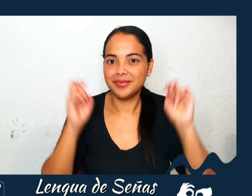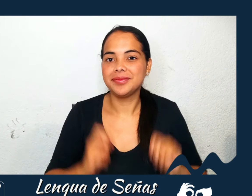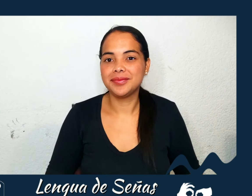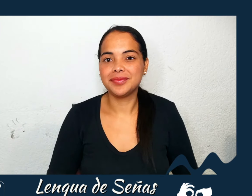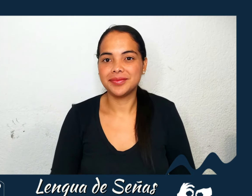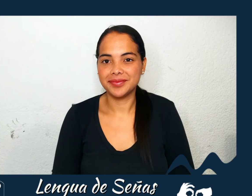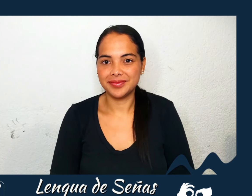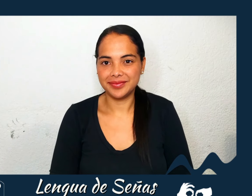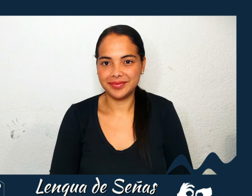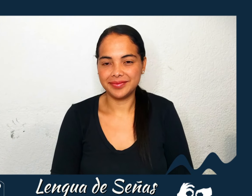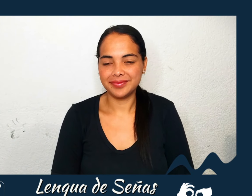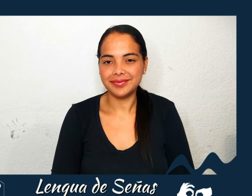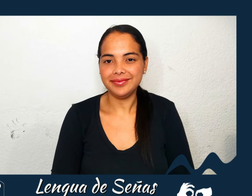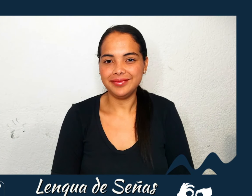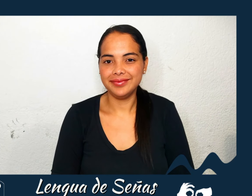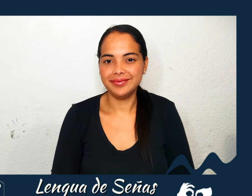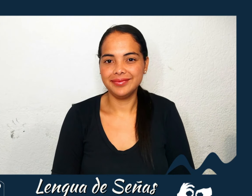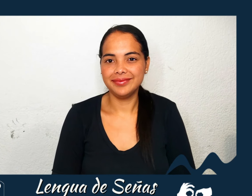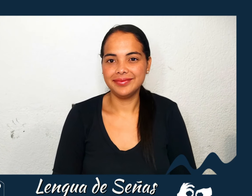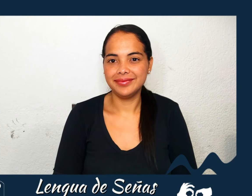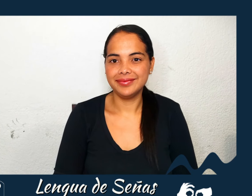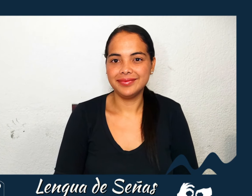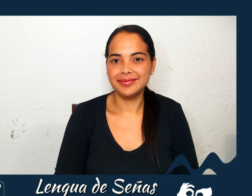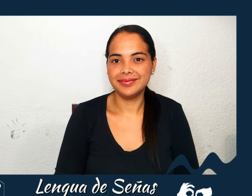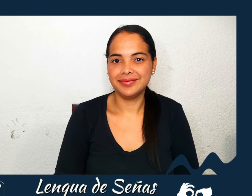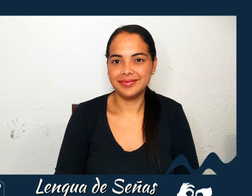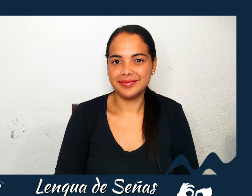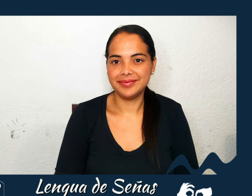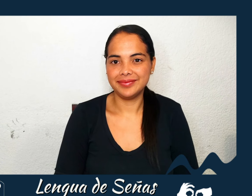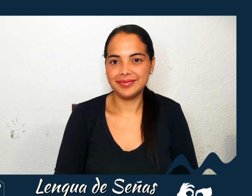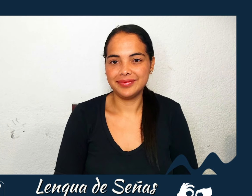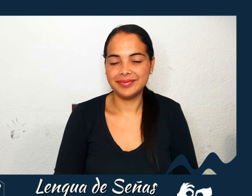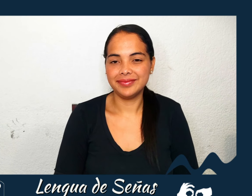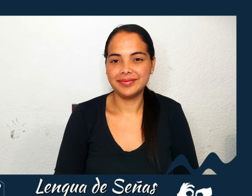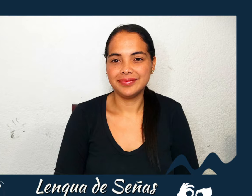día, aquí, en un momento con Dios.